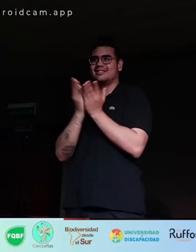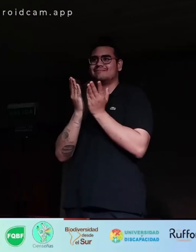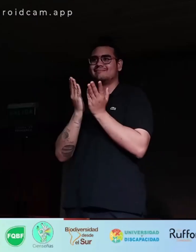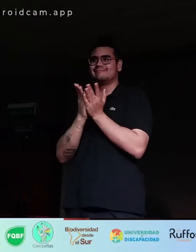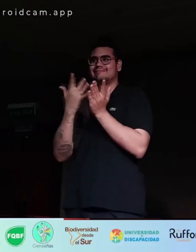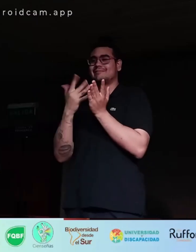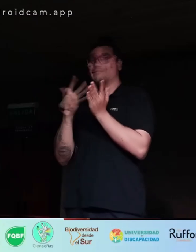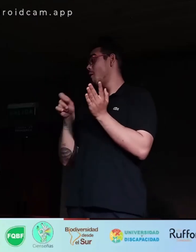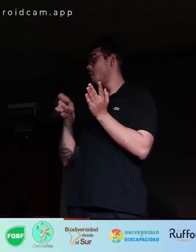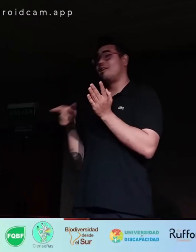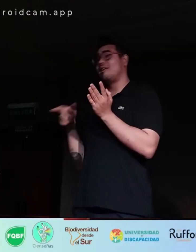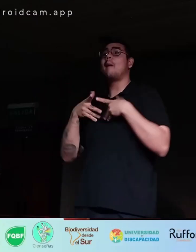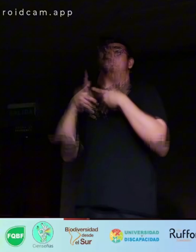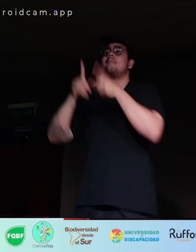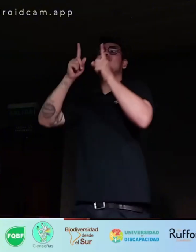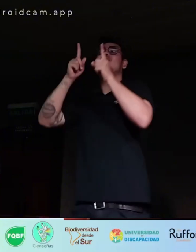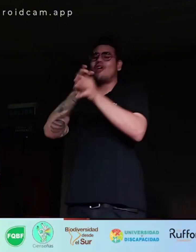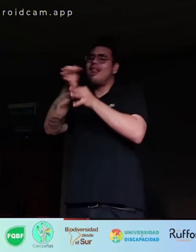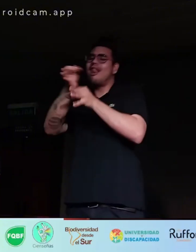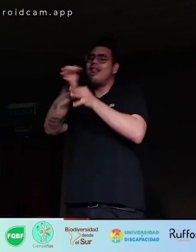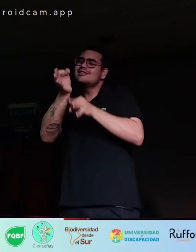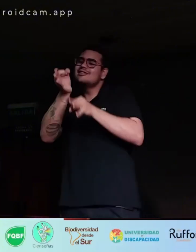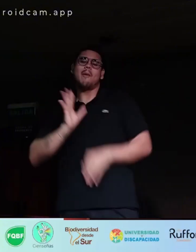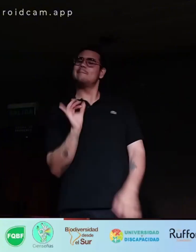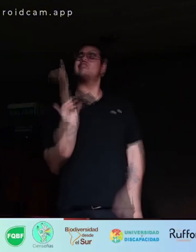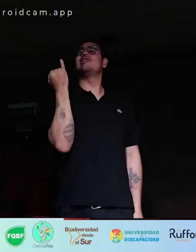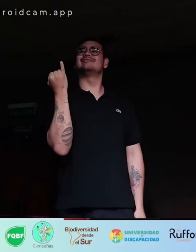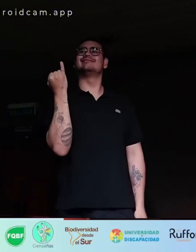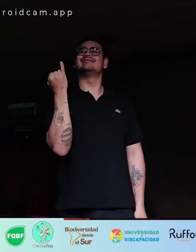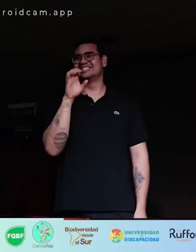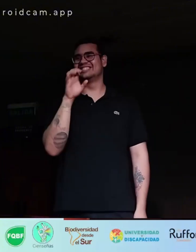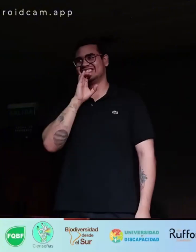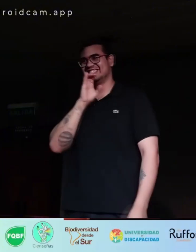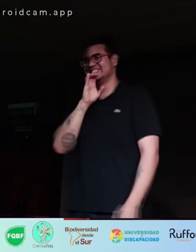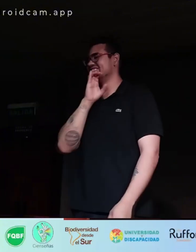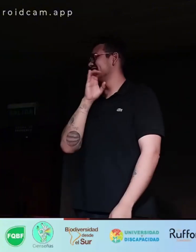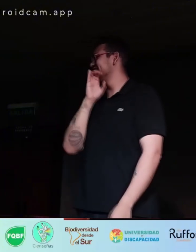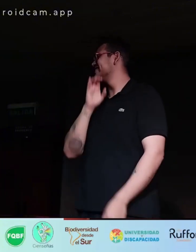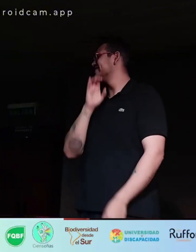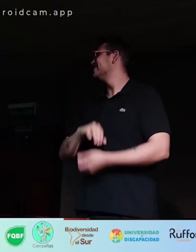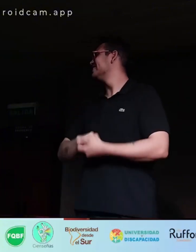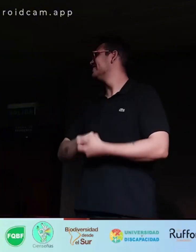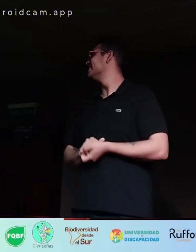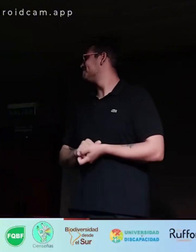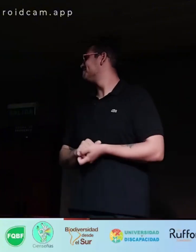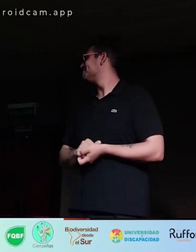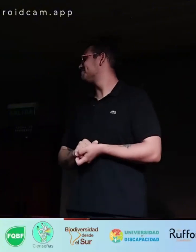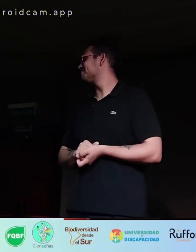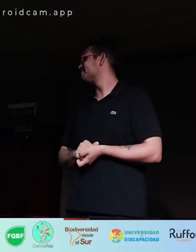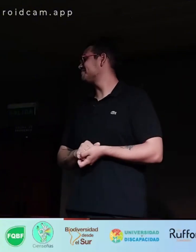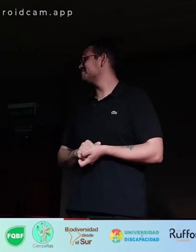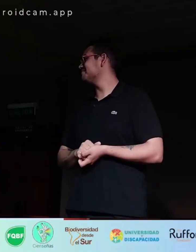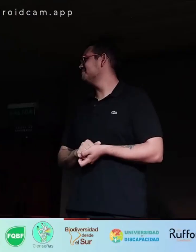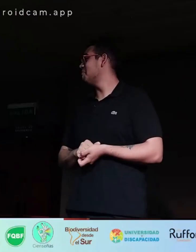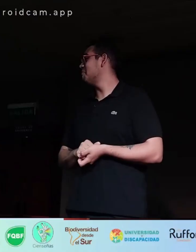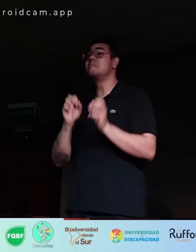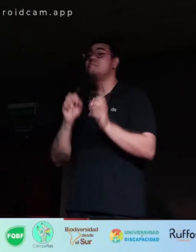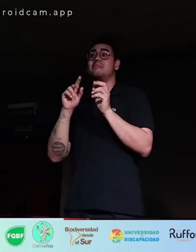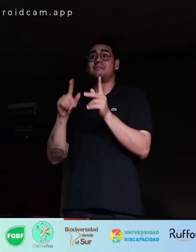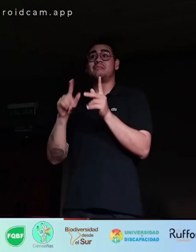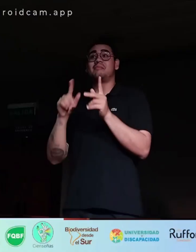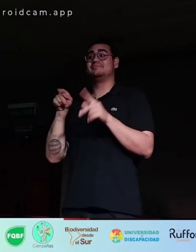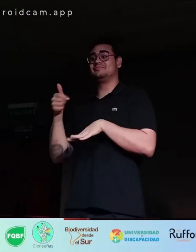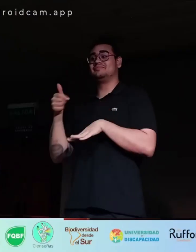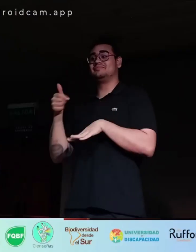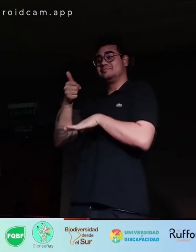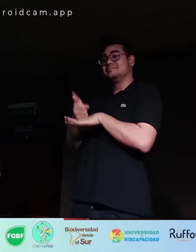mejores profesores también. No, sí, pues más vale. Así que, bueno, para mí es un orgullo